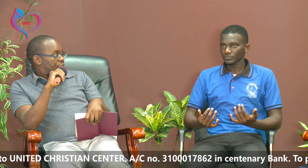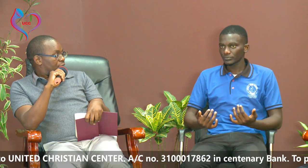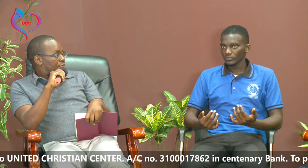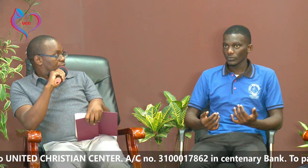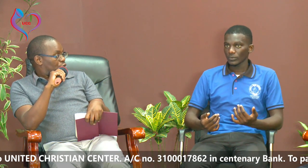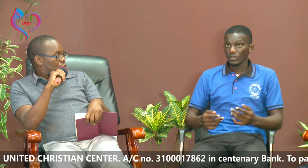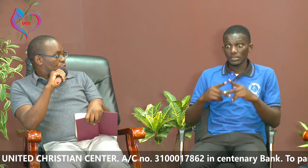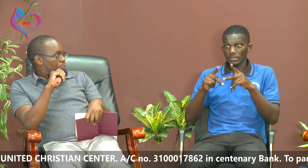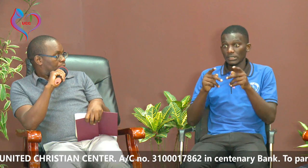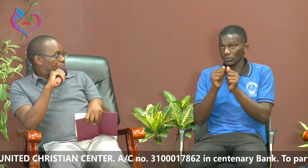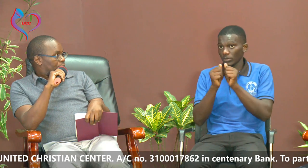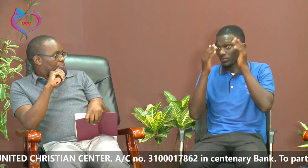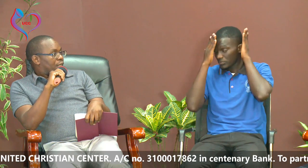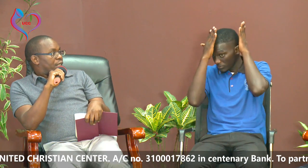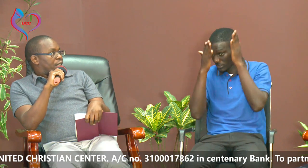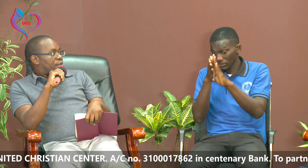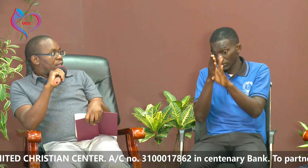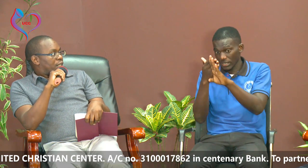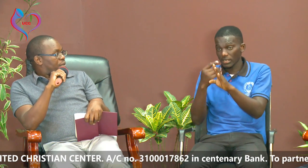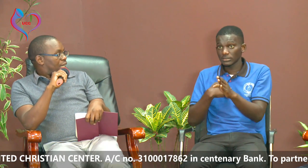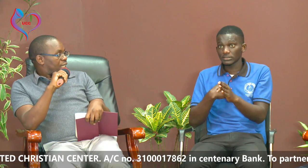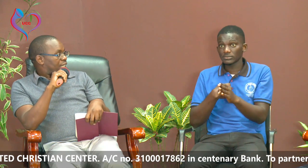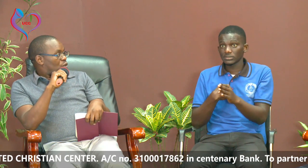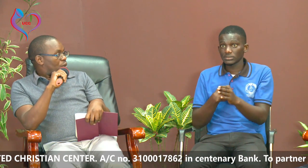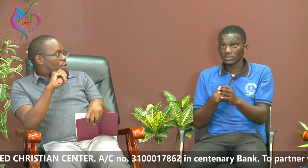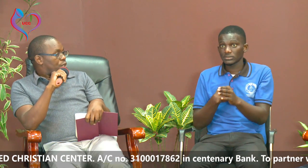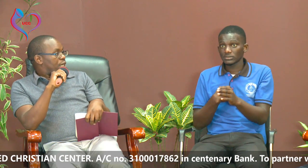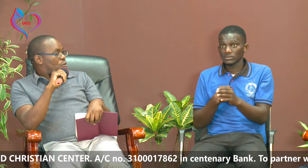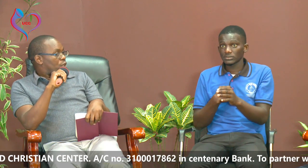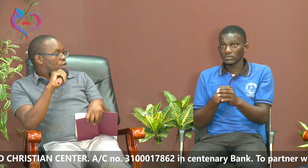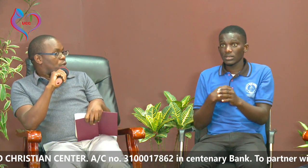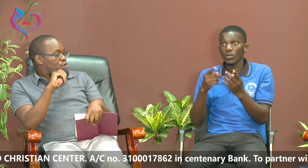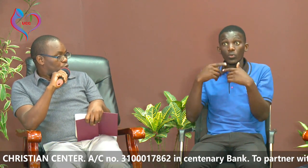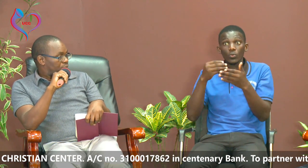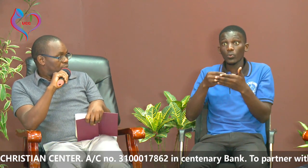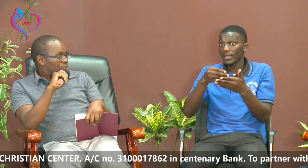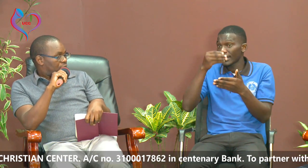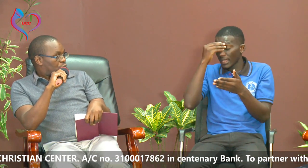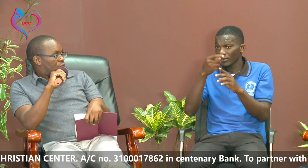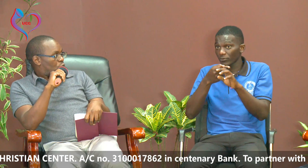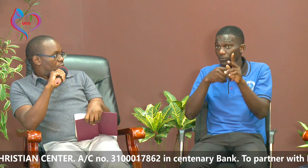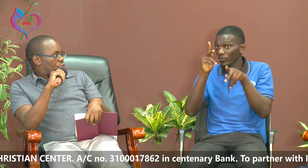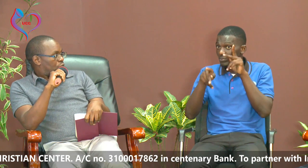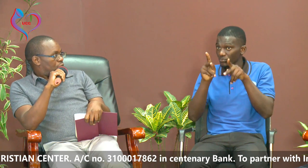nganda gengiri jani no chikolamu ne muzeyi atene ntandi komula bituyigira ku bantu nga batulisomesa nitugira ku bantu